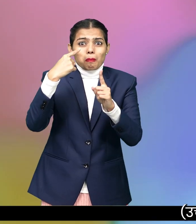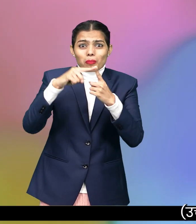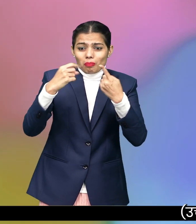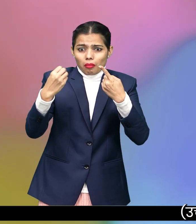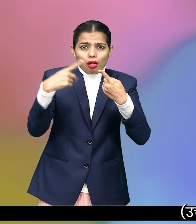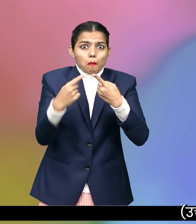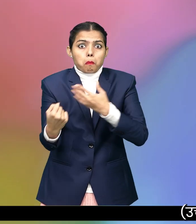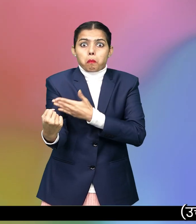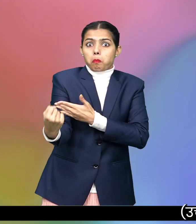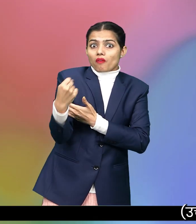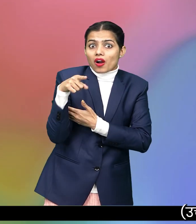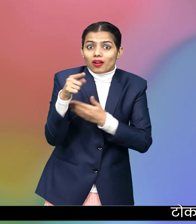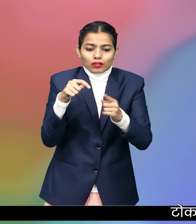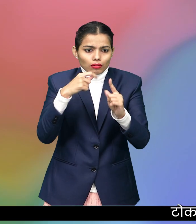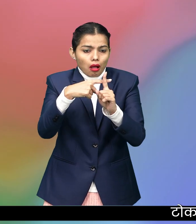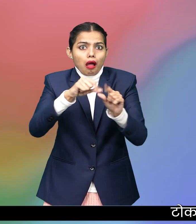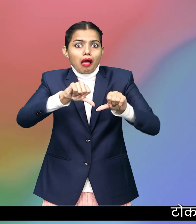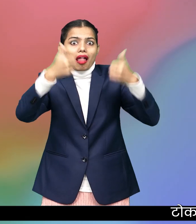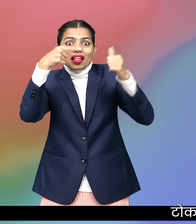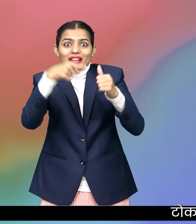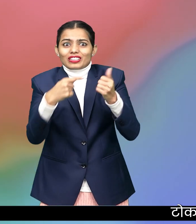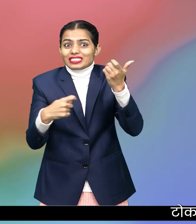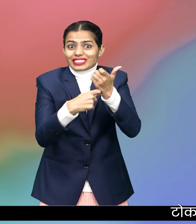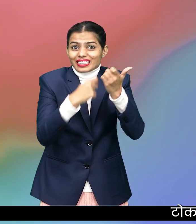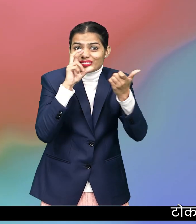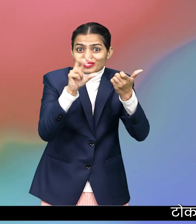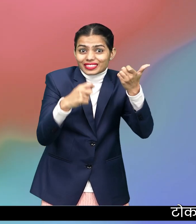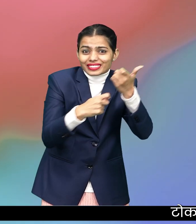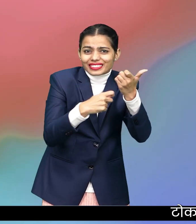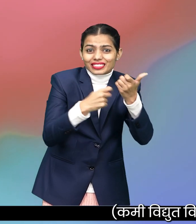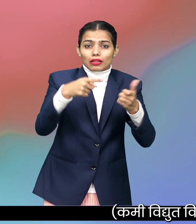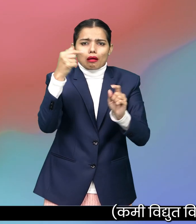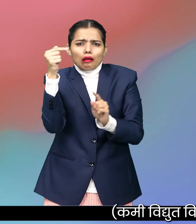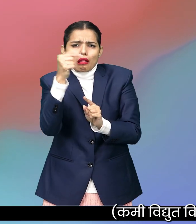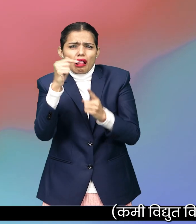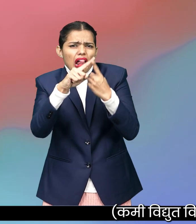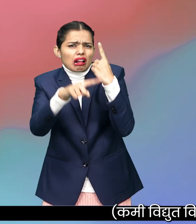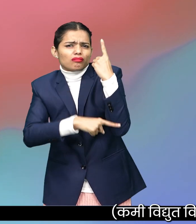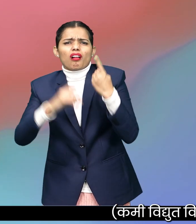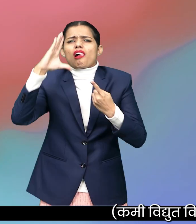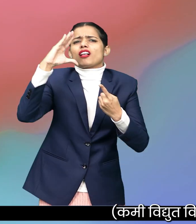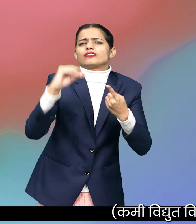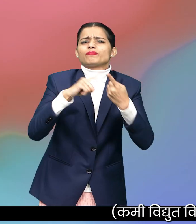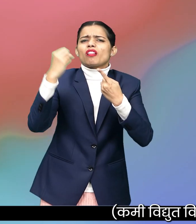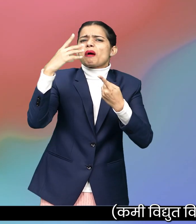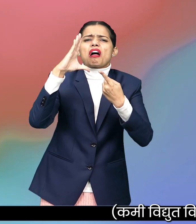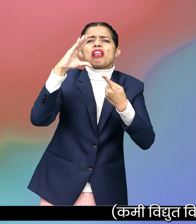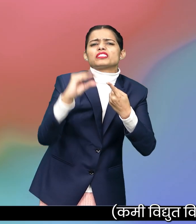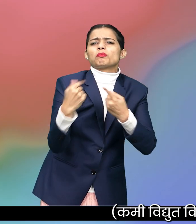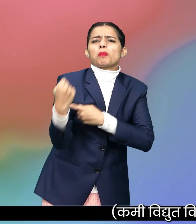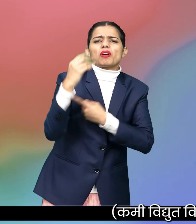उच्च विद्युत विभव टोकाकडून ऋणात्मक कमी विद्युत विभव टोकाकडे तारेद्वारे